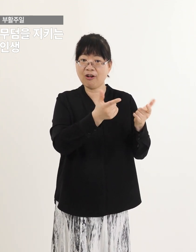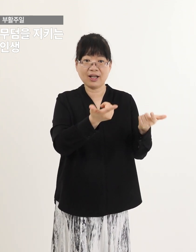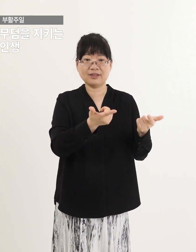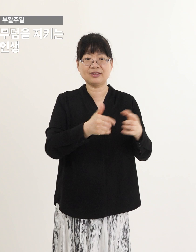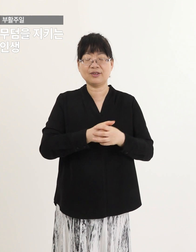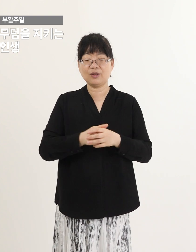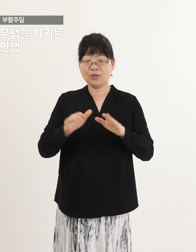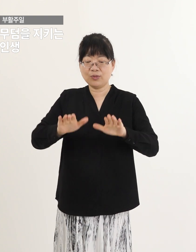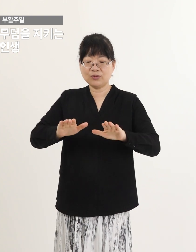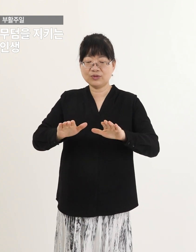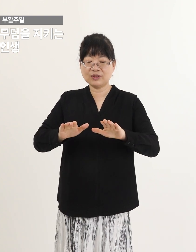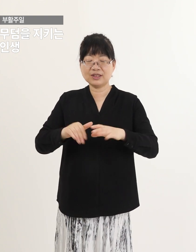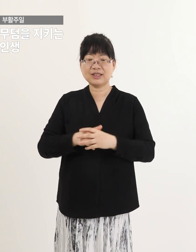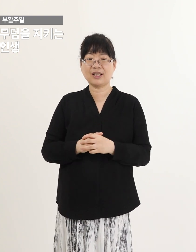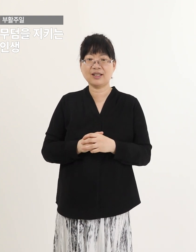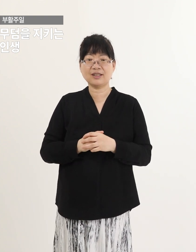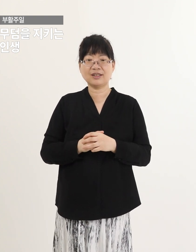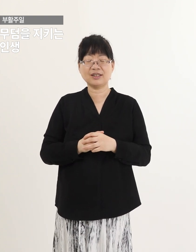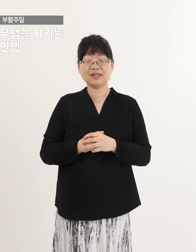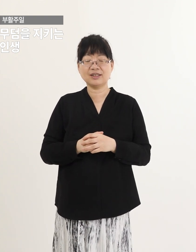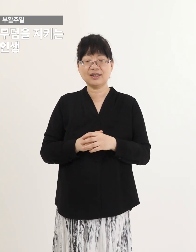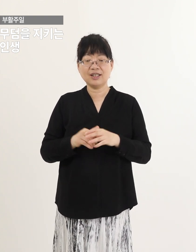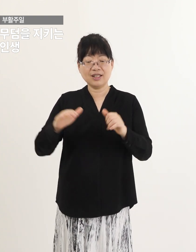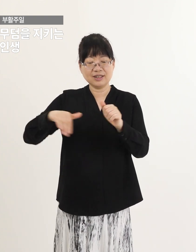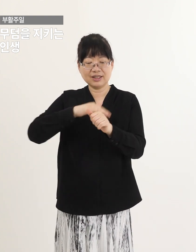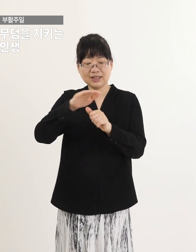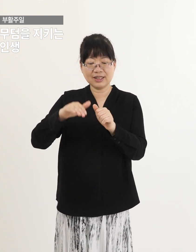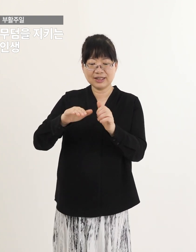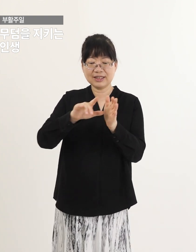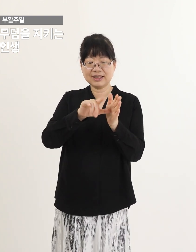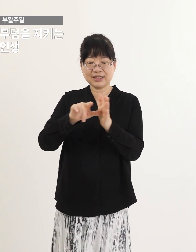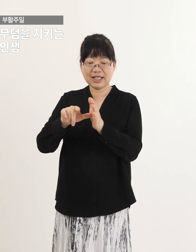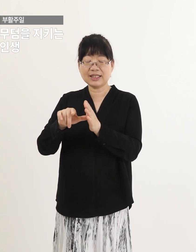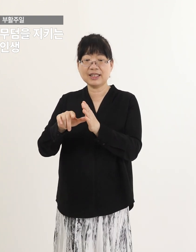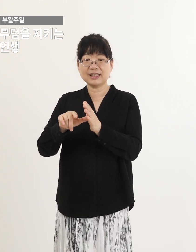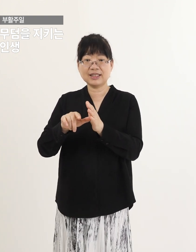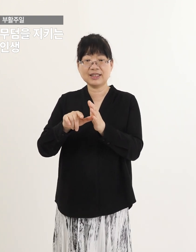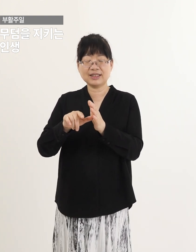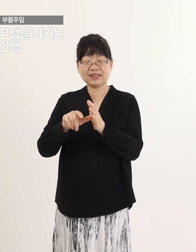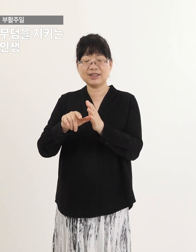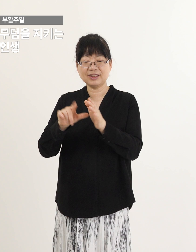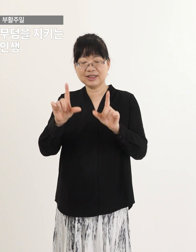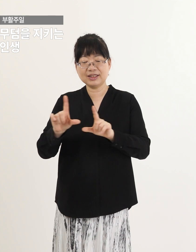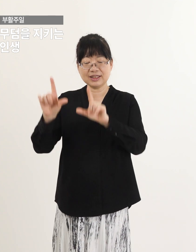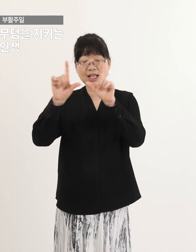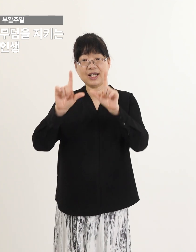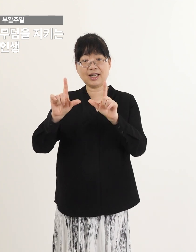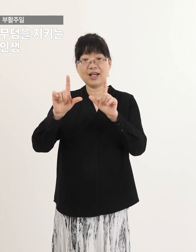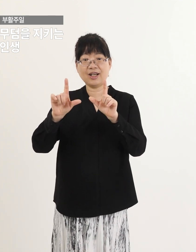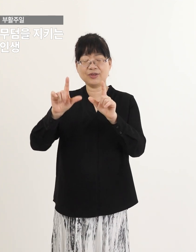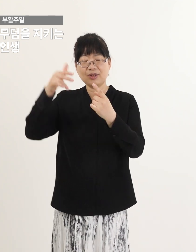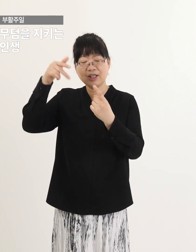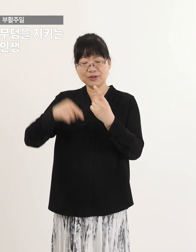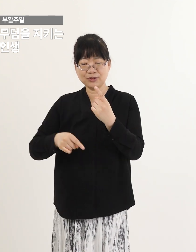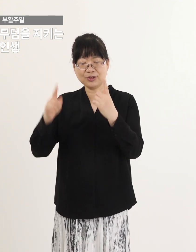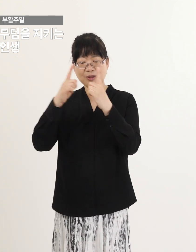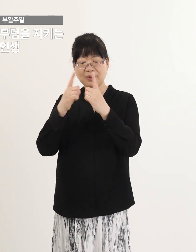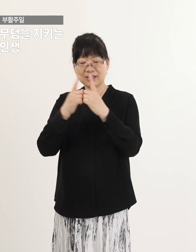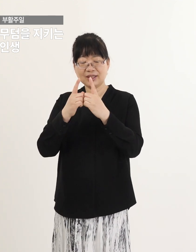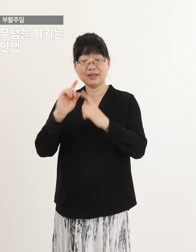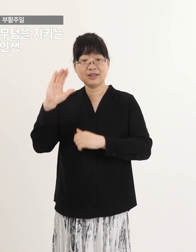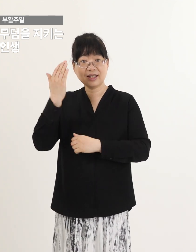오늘 이 시시콜콜한 현실을 또 한 페이지를 넘겨야 되고 한 주를 맞이해야